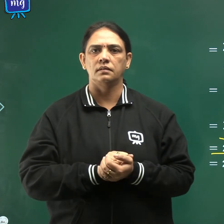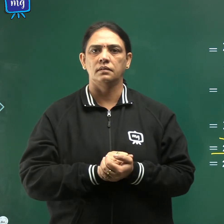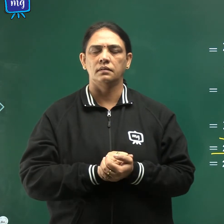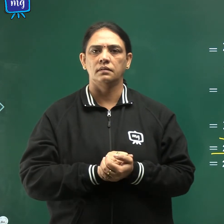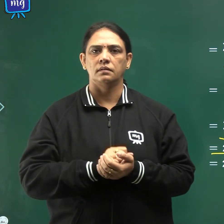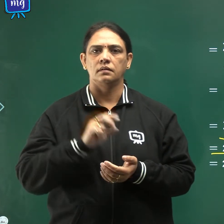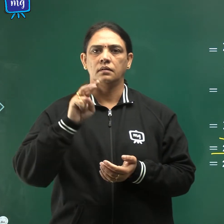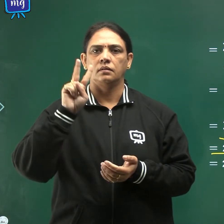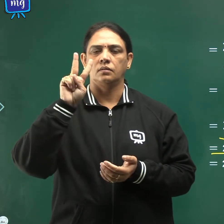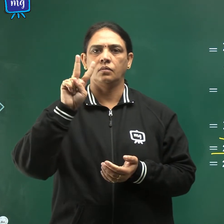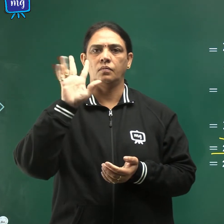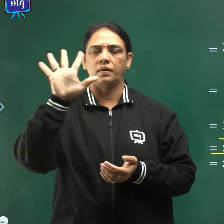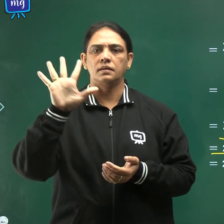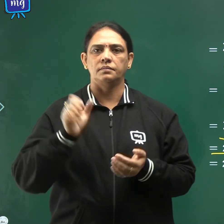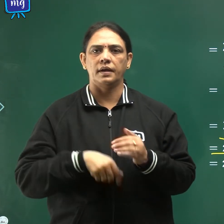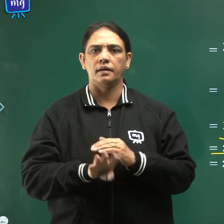25 में